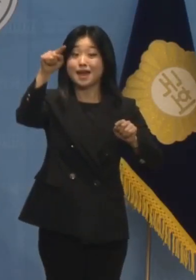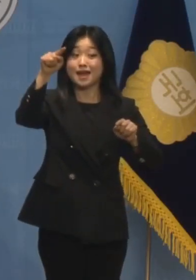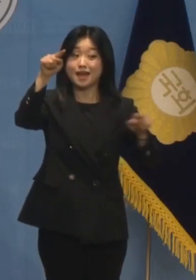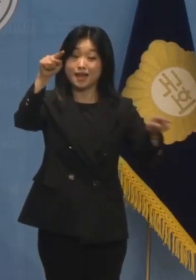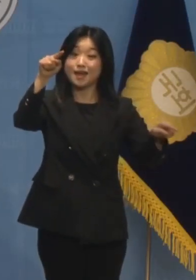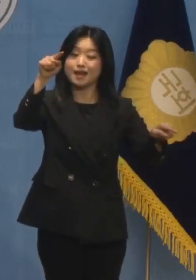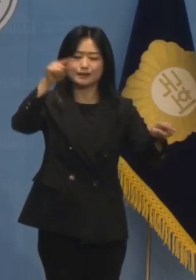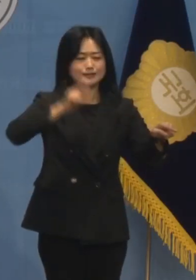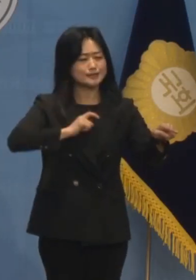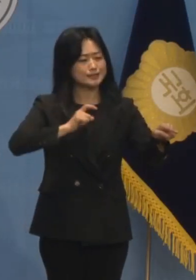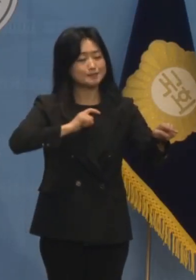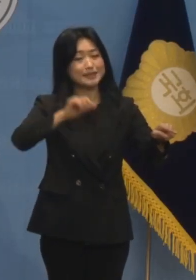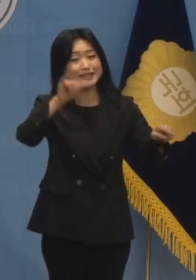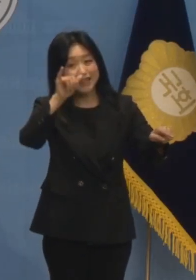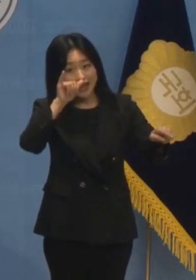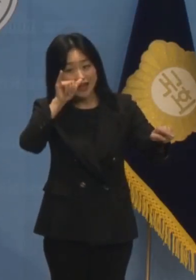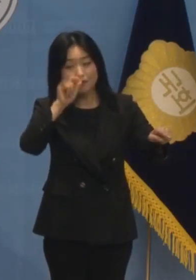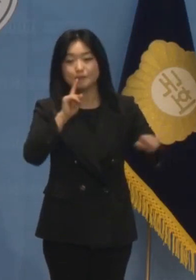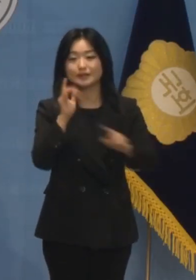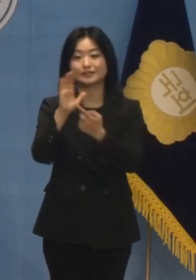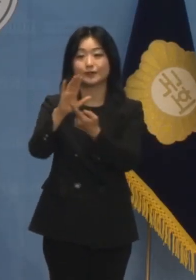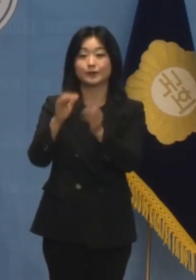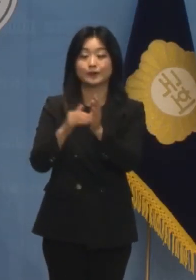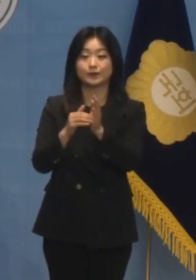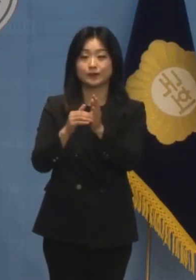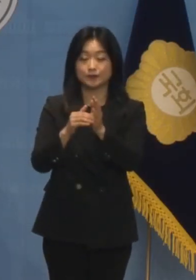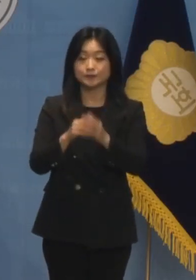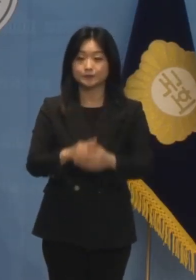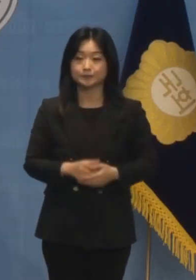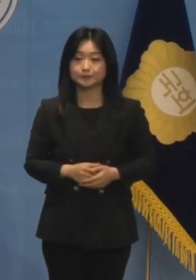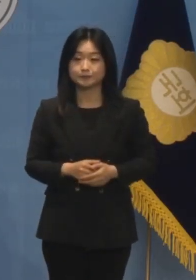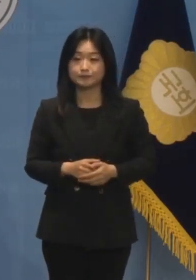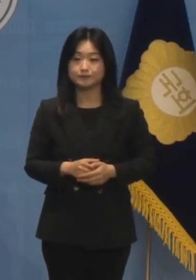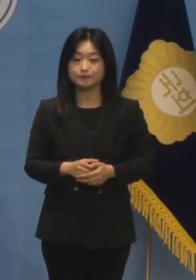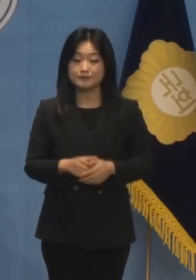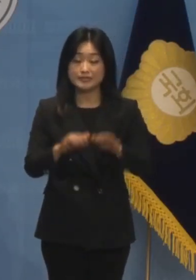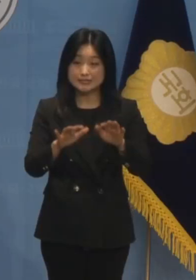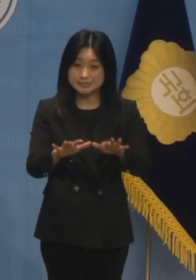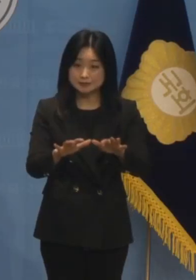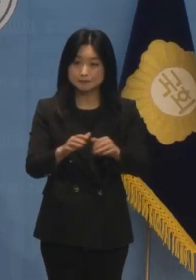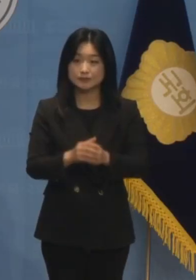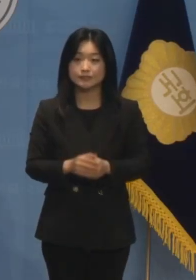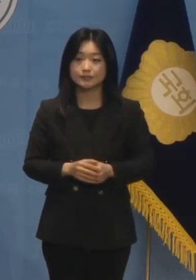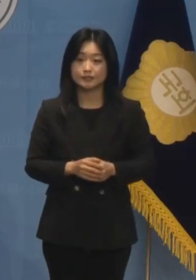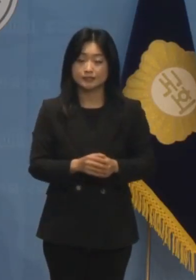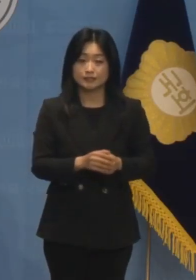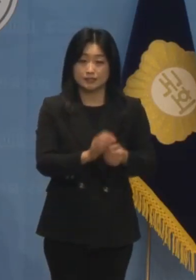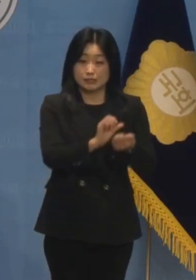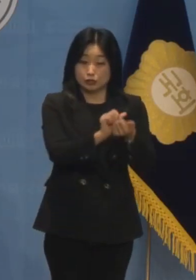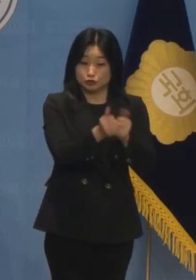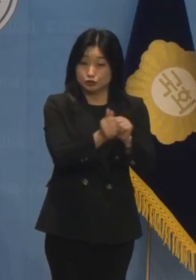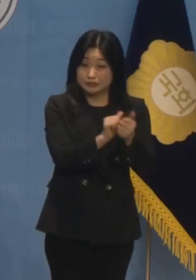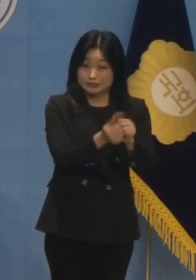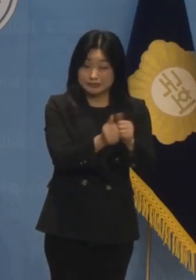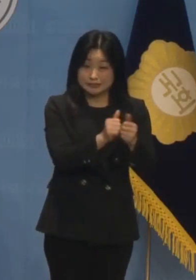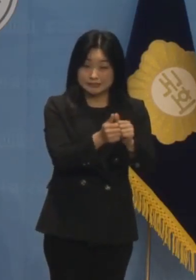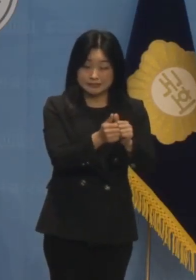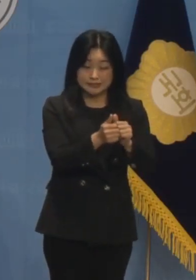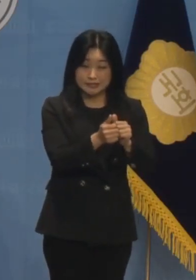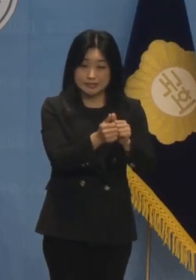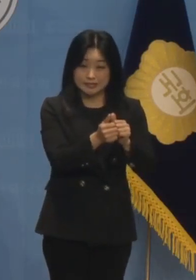아닌지 의심스러운 지점입니다. 남은 지분의 차이까지 탈탈 털어내고 빠져나가려는